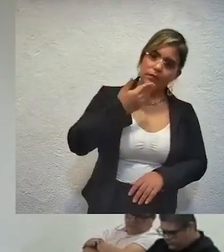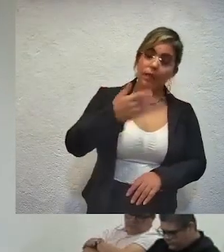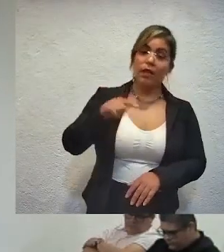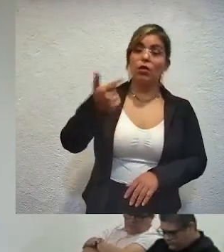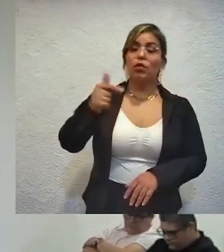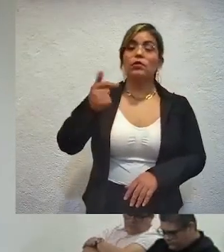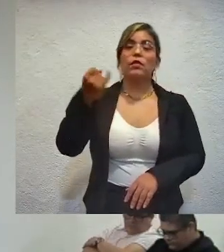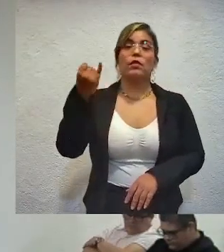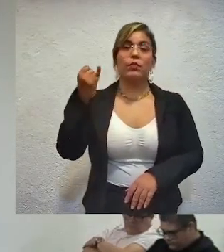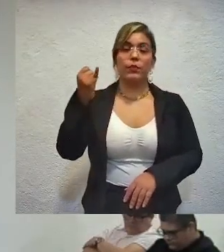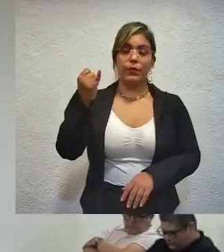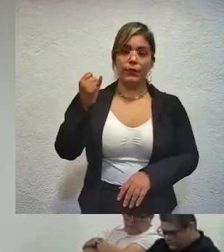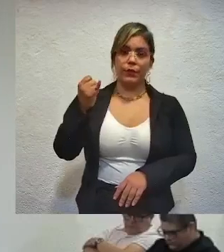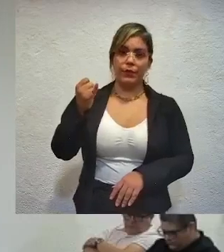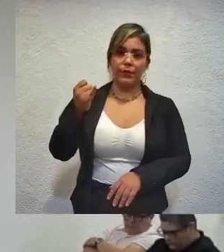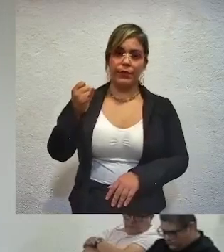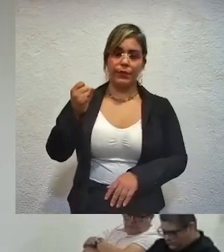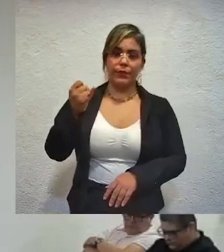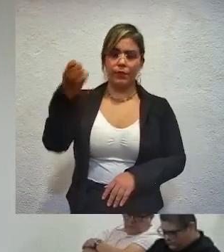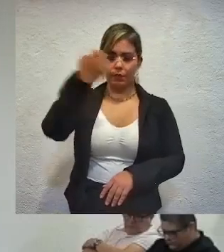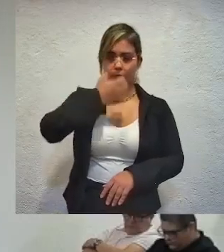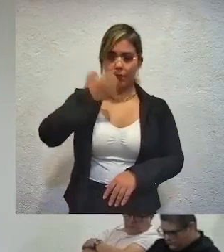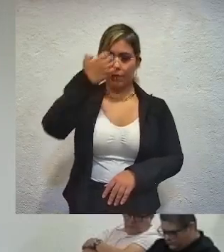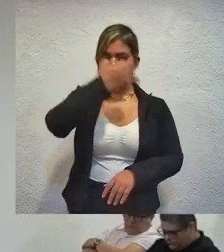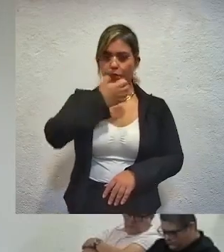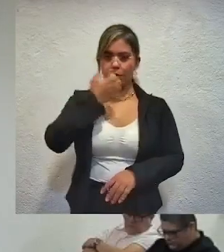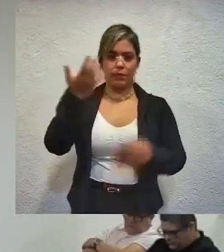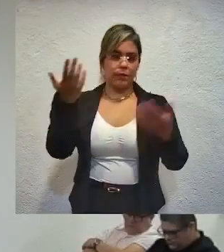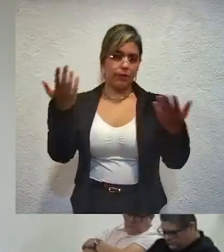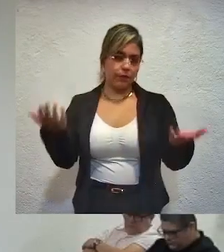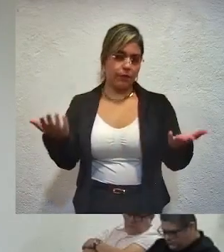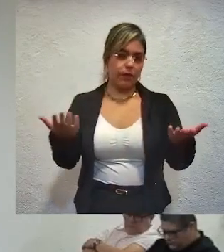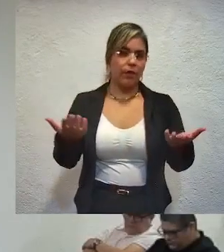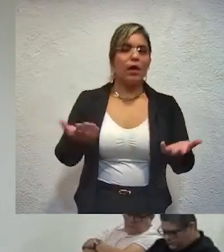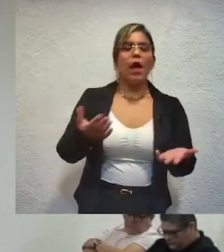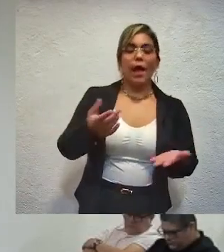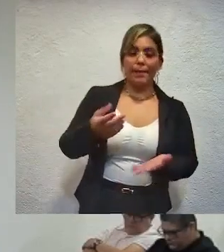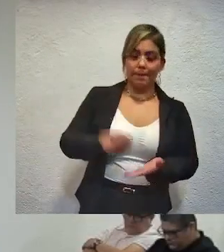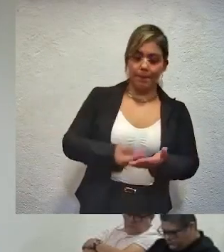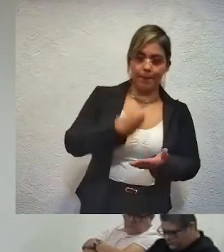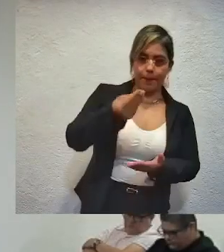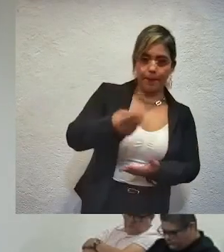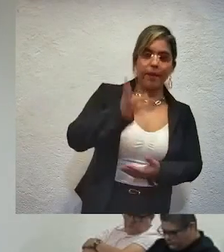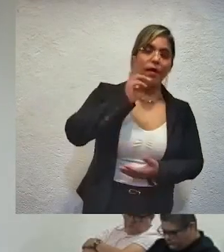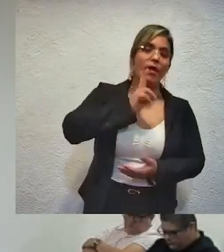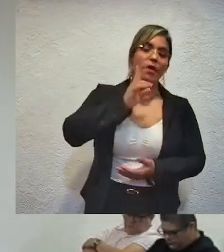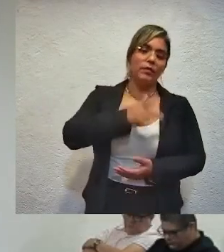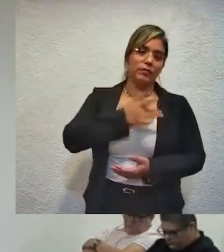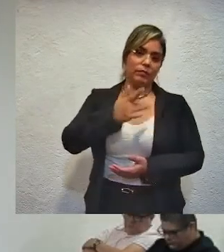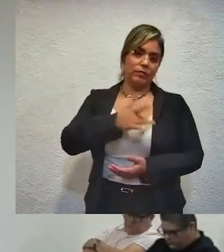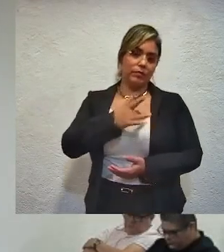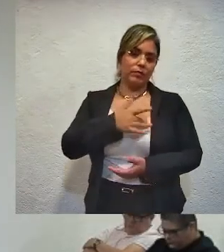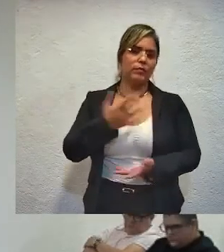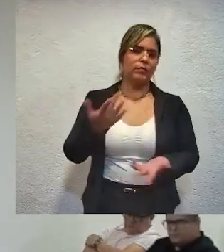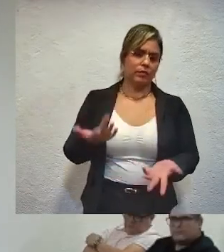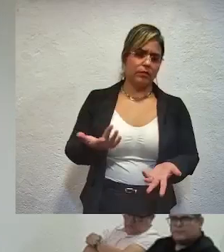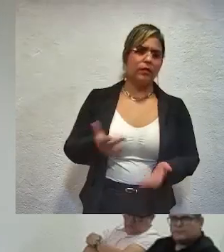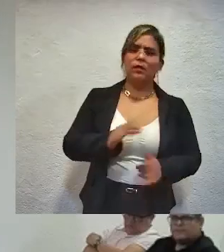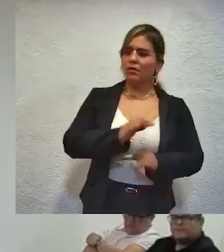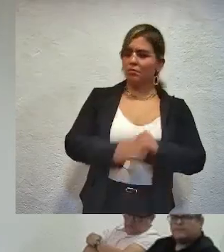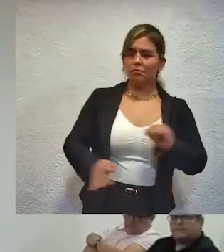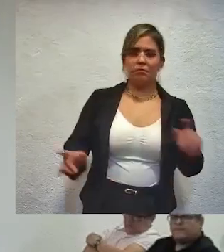junio. Así, del análisis integral del convenio sometido a consideración de este cuerpo colegiado, se estima que se encuentran colmadas